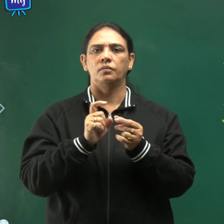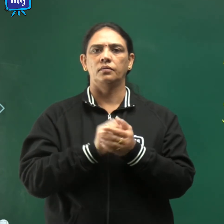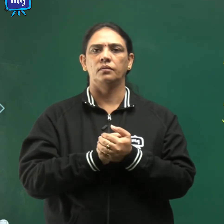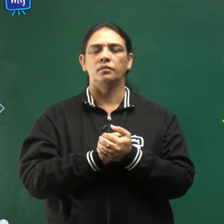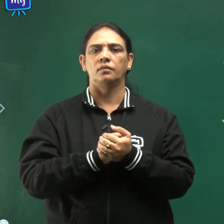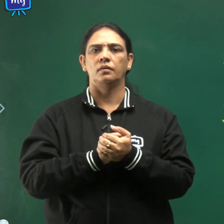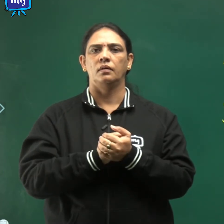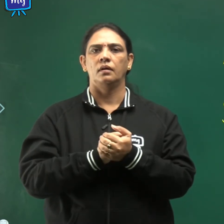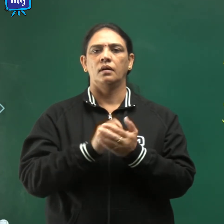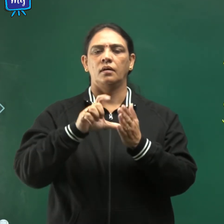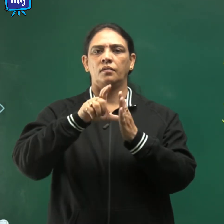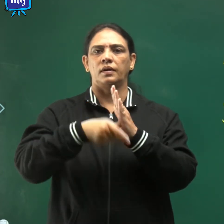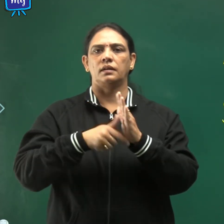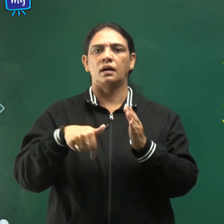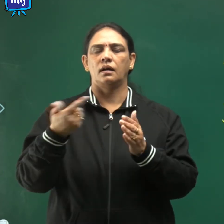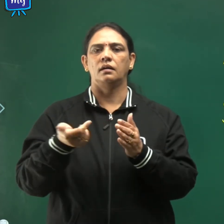व्रत का